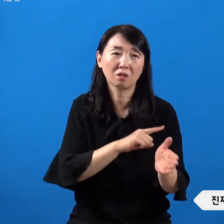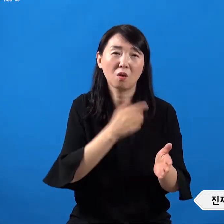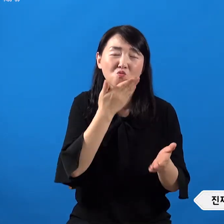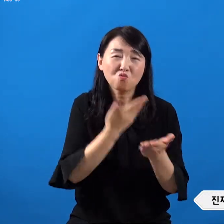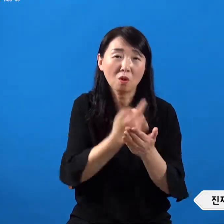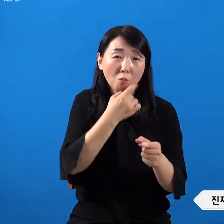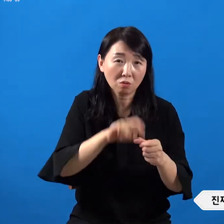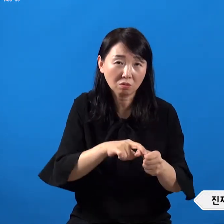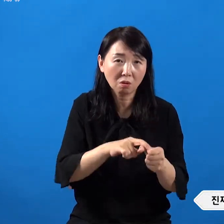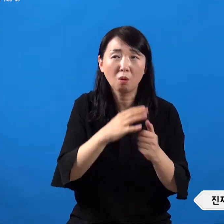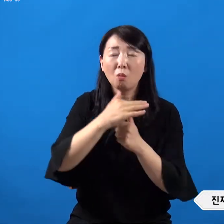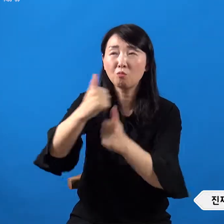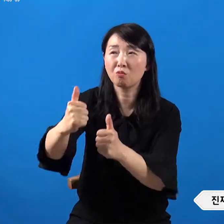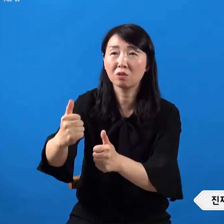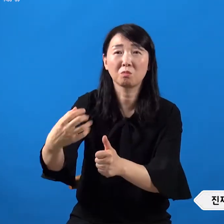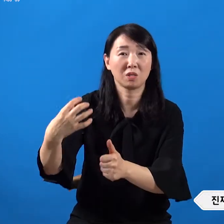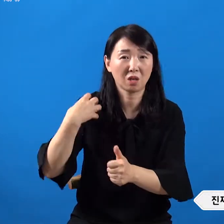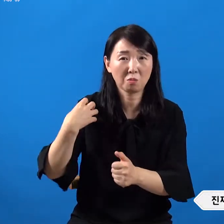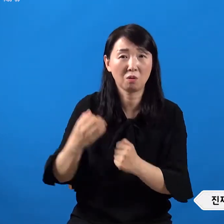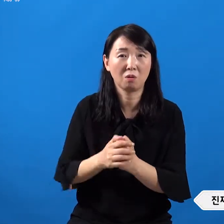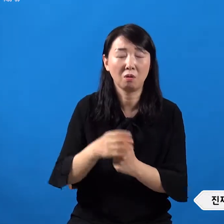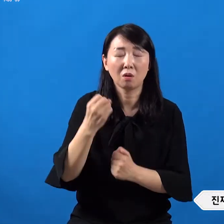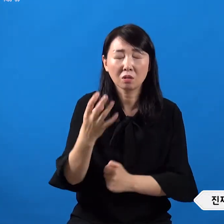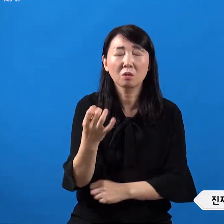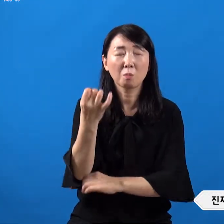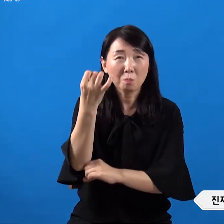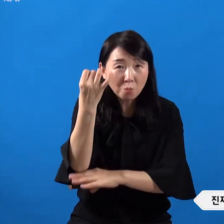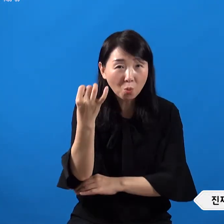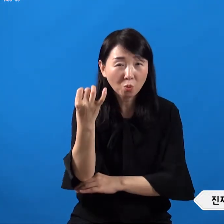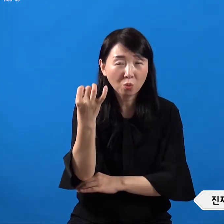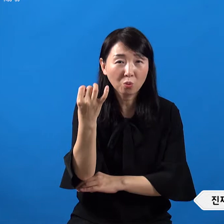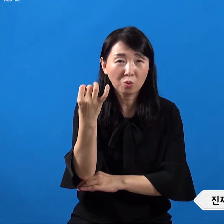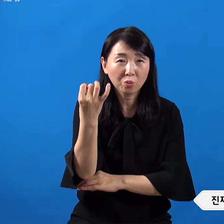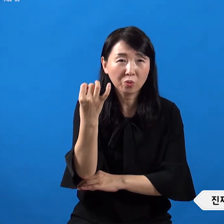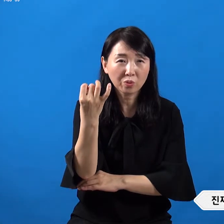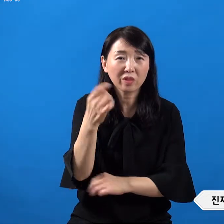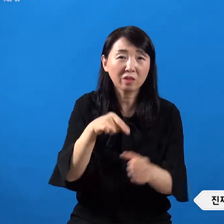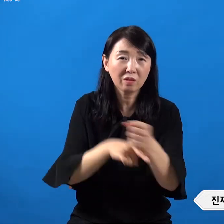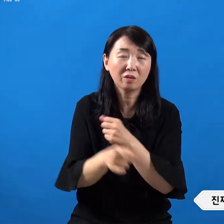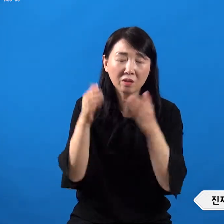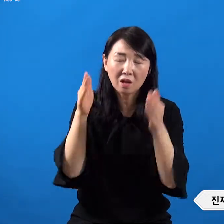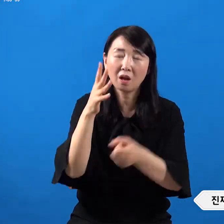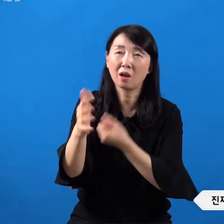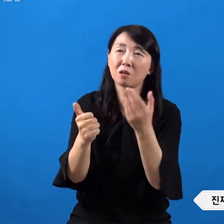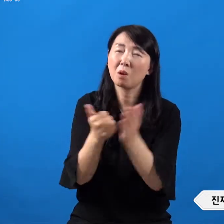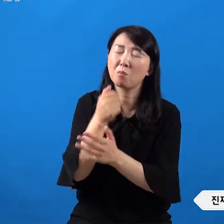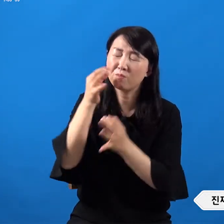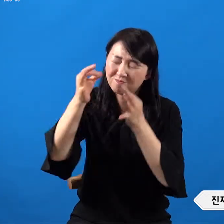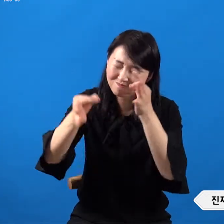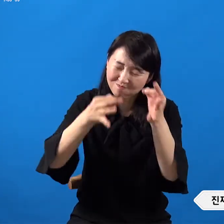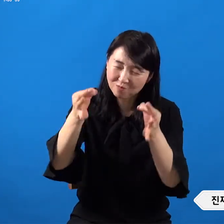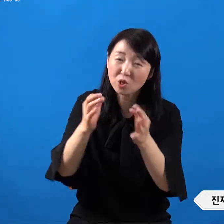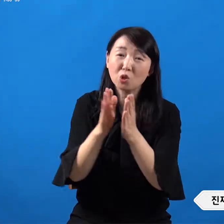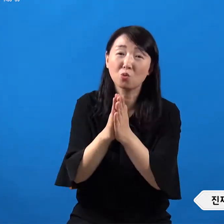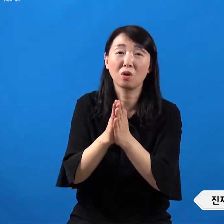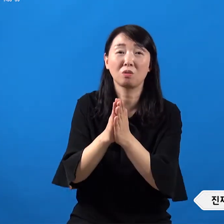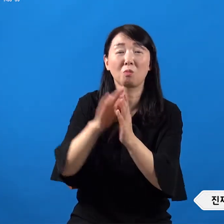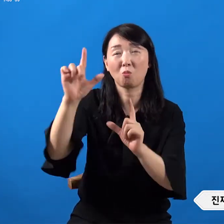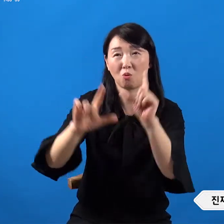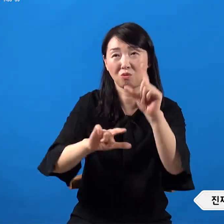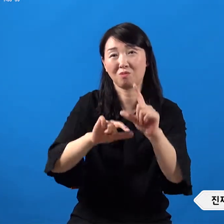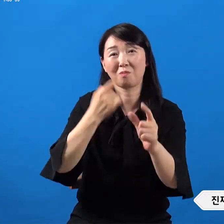가장 중요한 목적, 부르심의 사명, 그 본질을 향해 하나님 앞에 기도했던 주님의 모습을